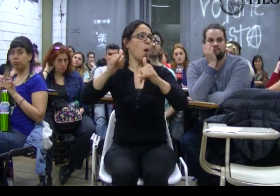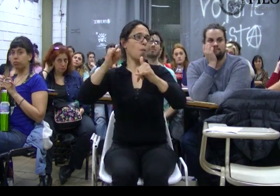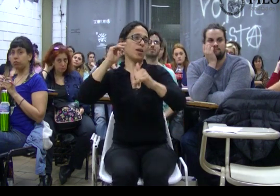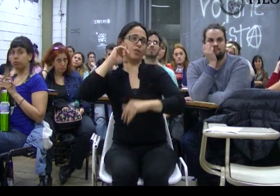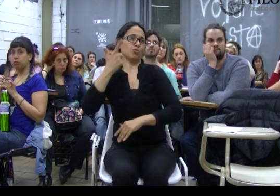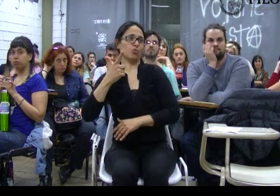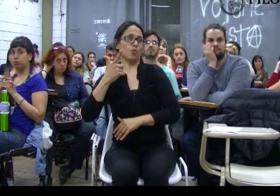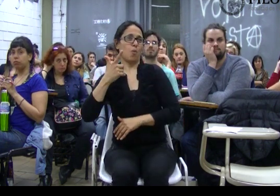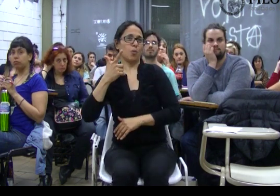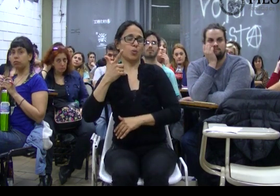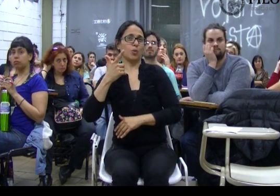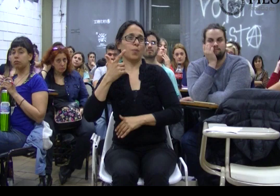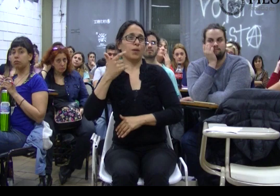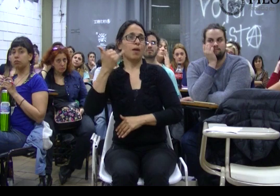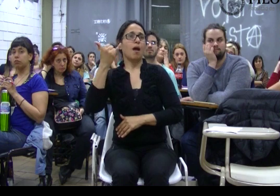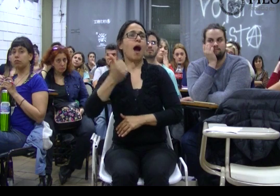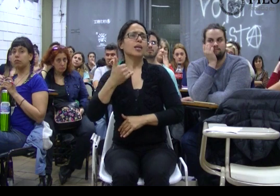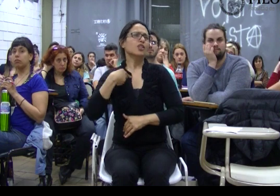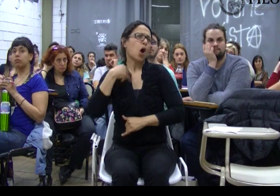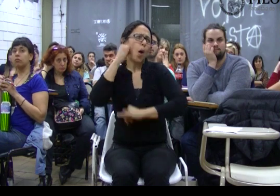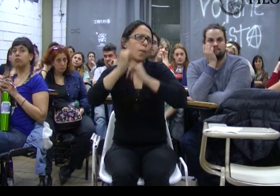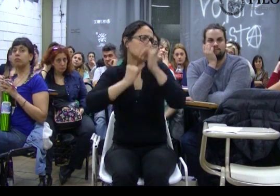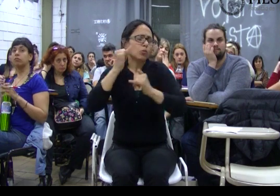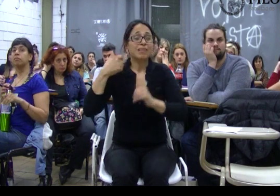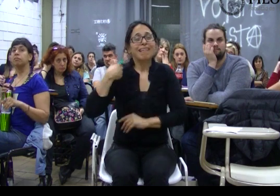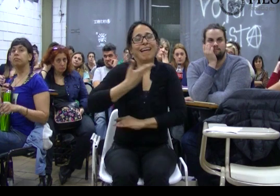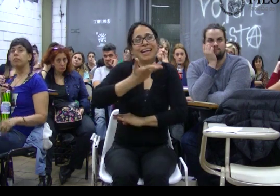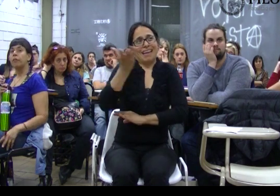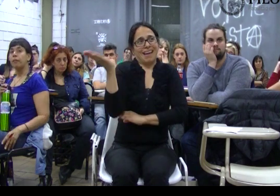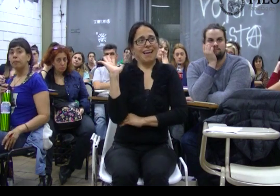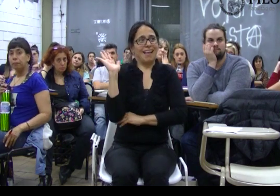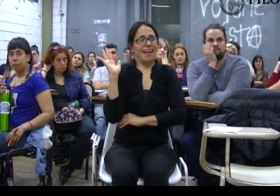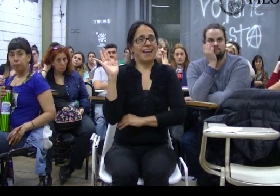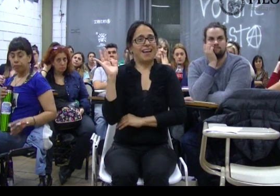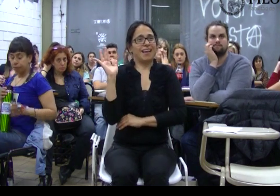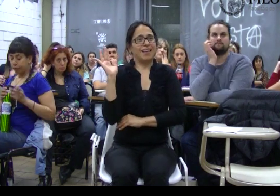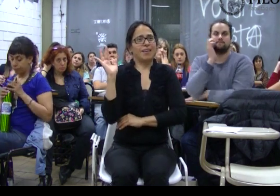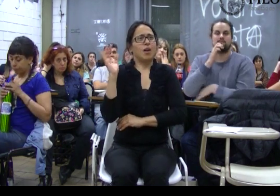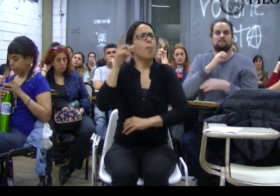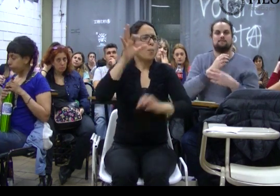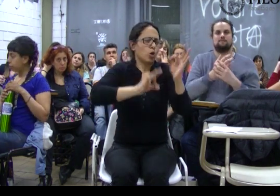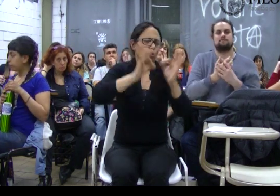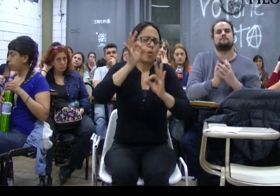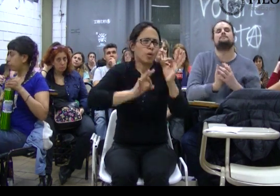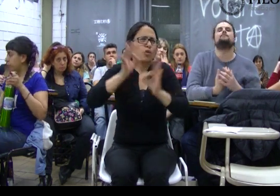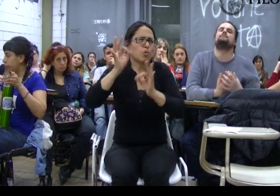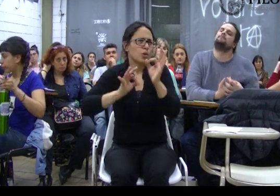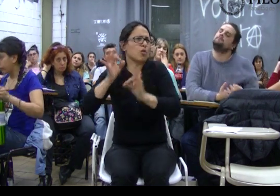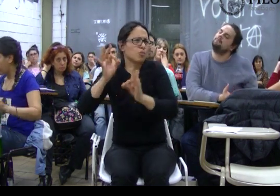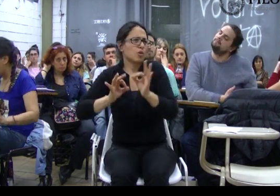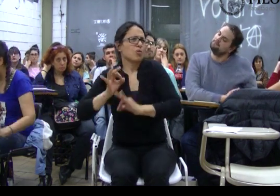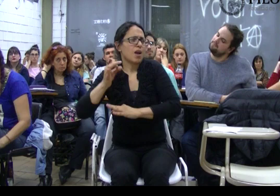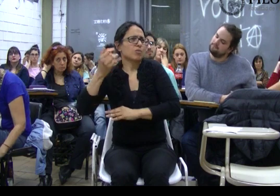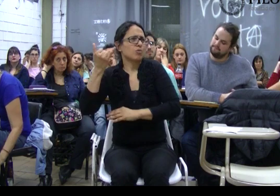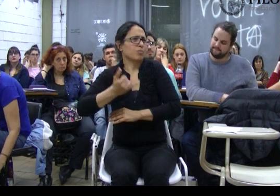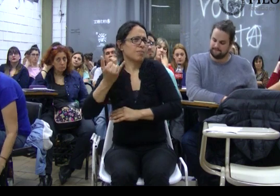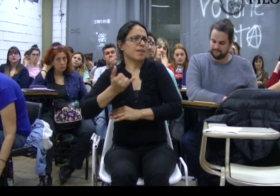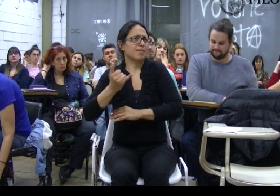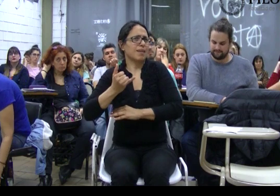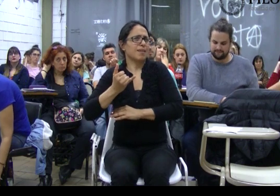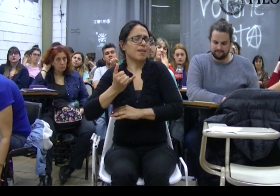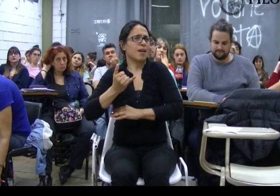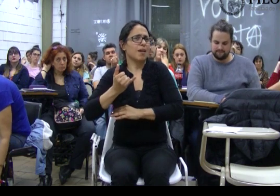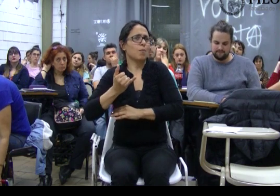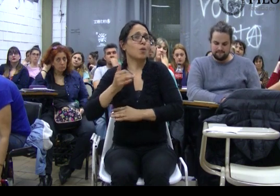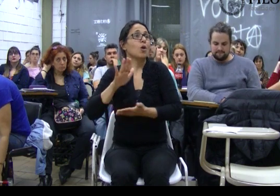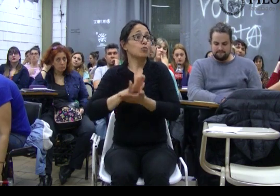sordos. Entonces, muchas de las cosas les voy a contar en general, todos los proyectos que llevamos, o algunos de los proyectos que llevamos